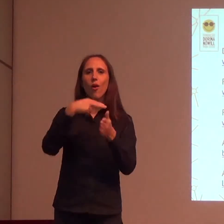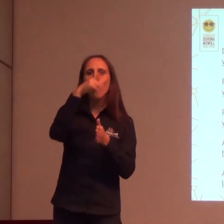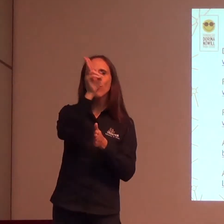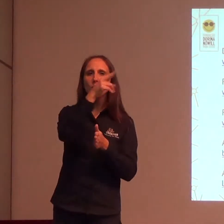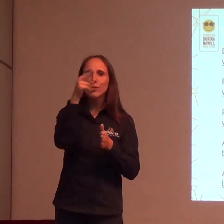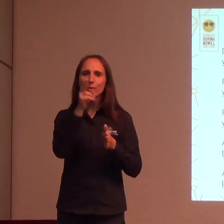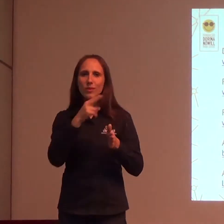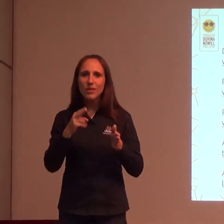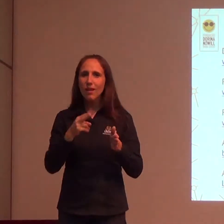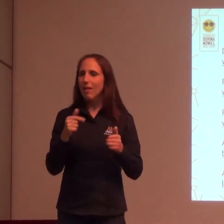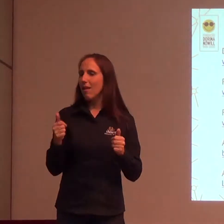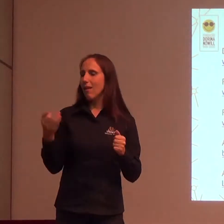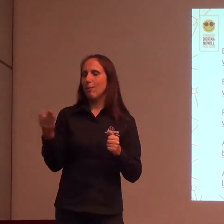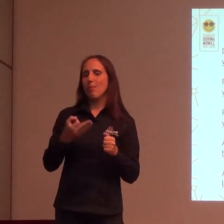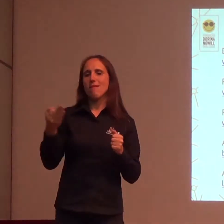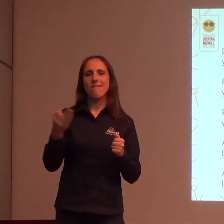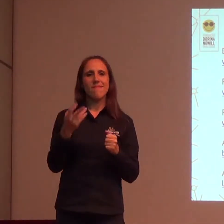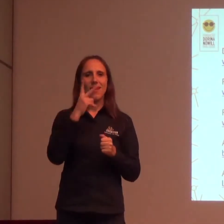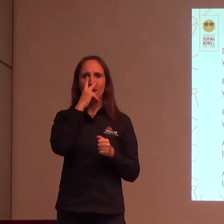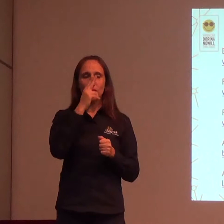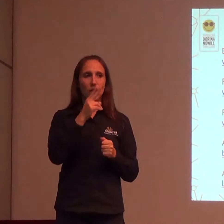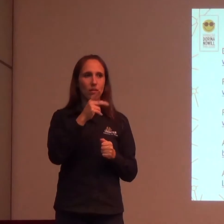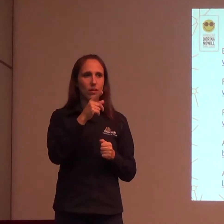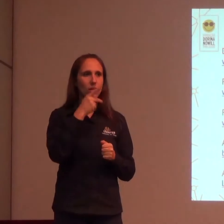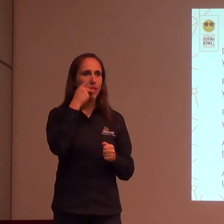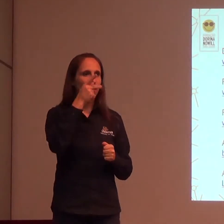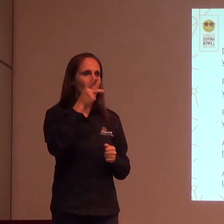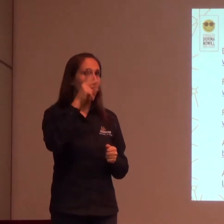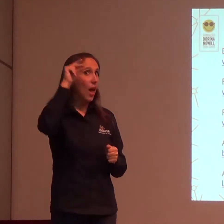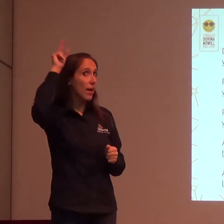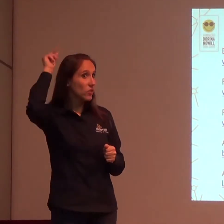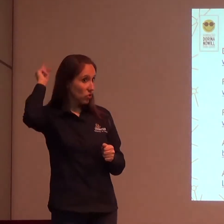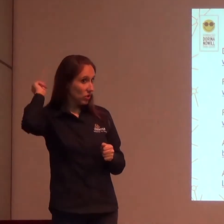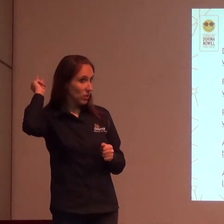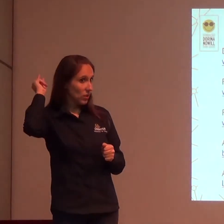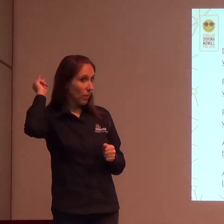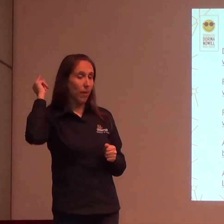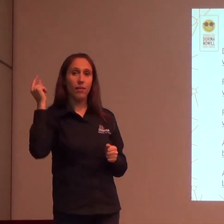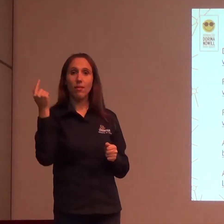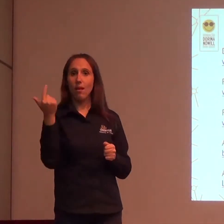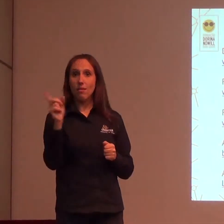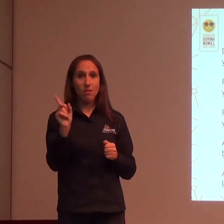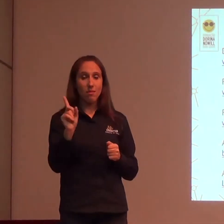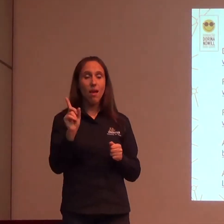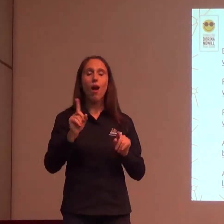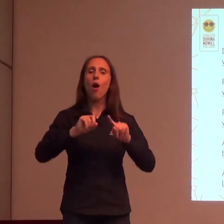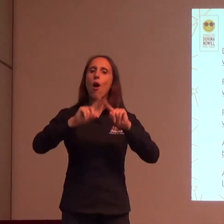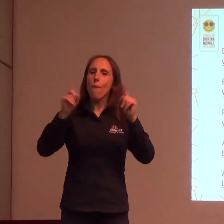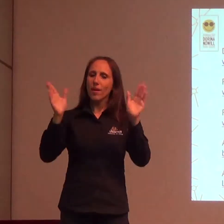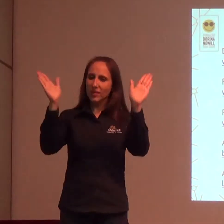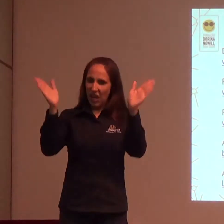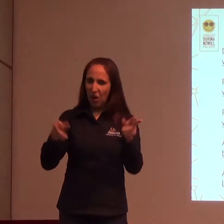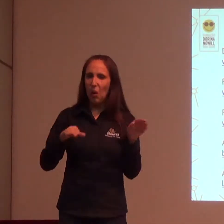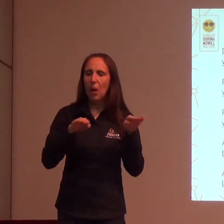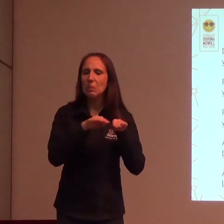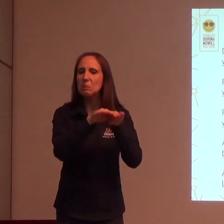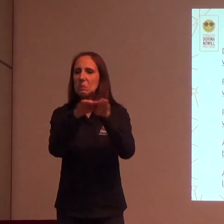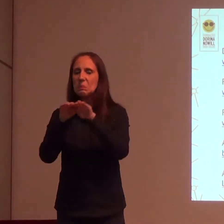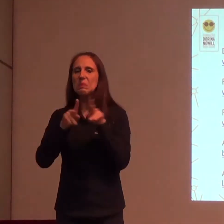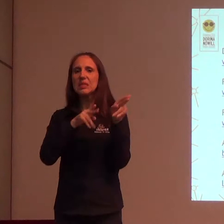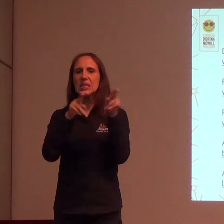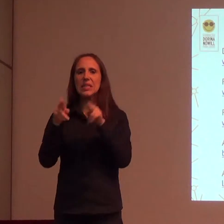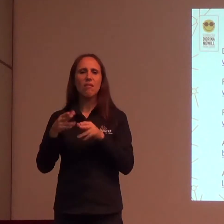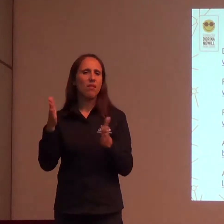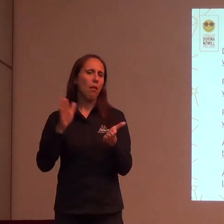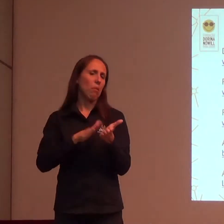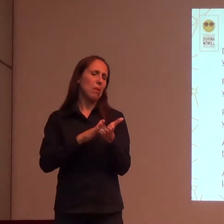aquilo fantástico. Antigamente não era. Depois que ficou igual, né? Então, vocês estão de parabéns. Não tem nem o que falar da